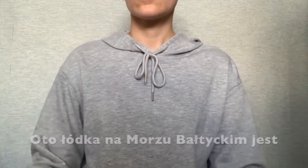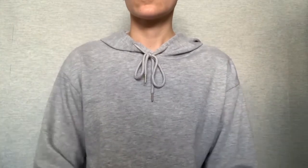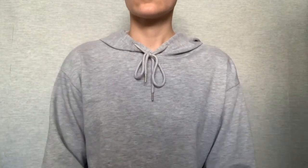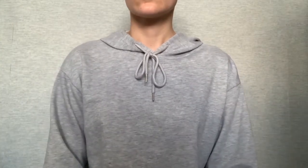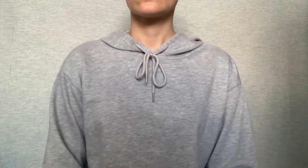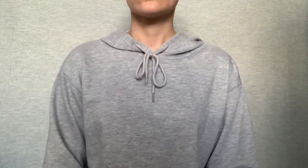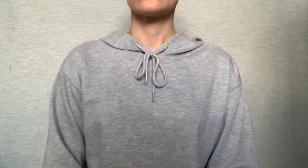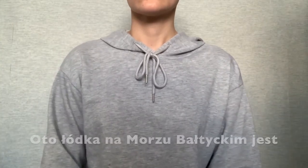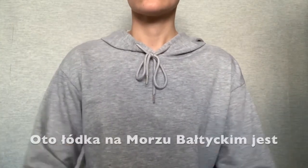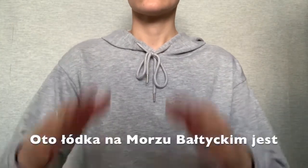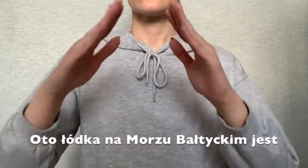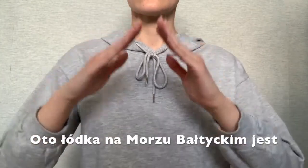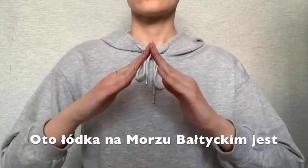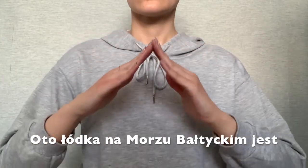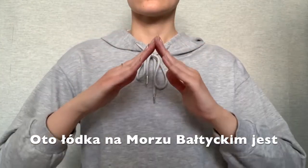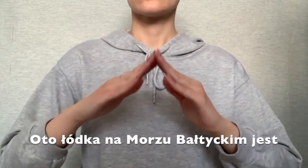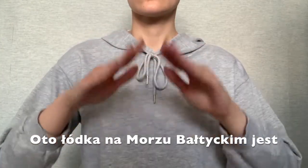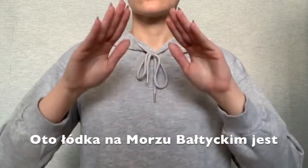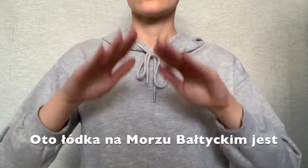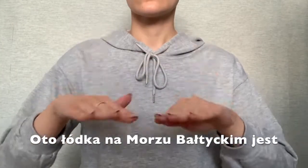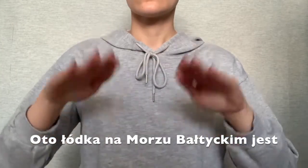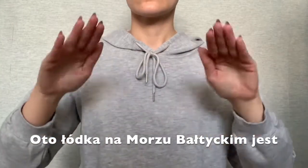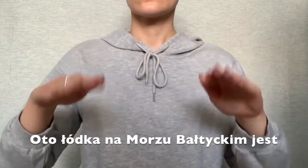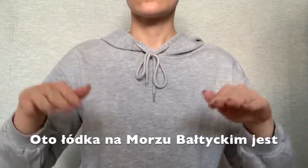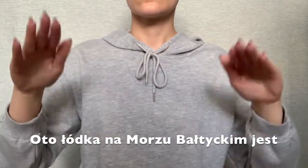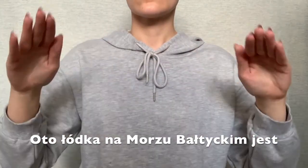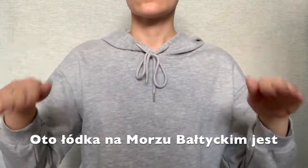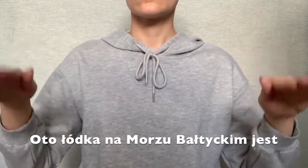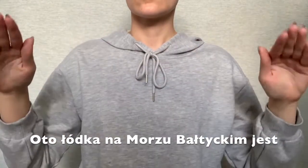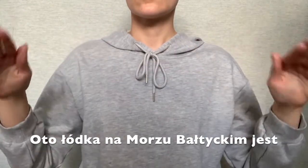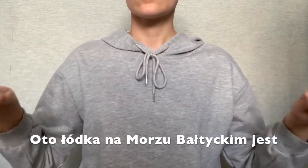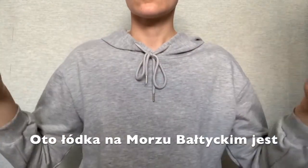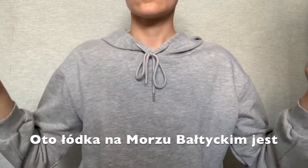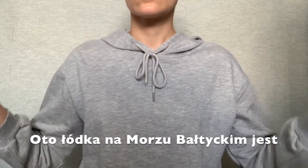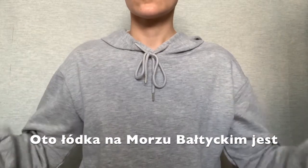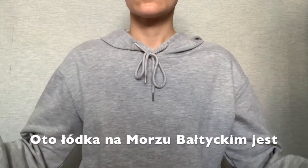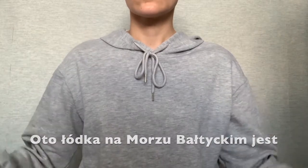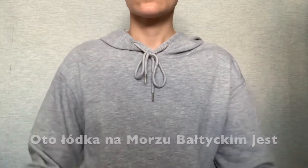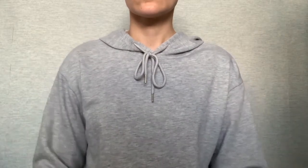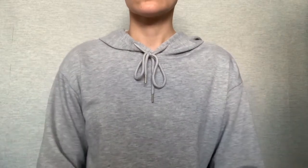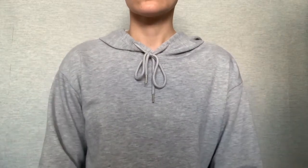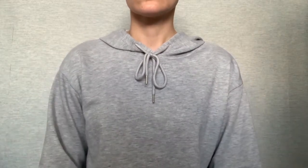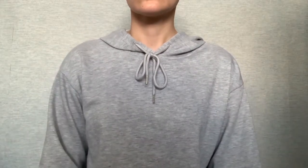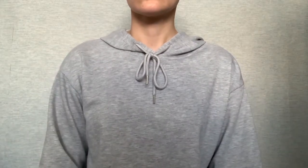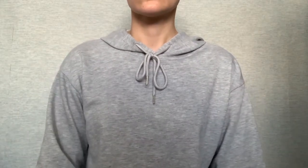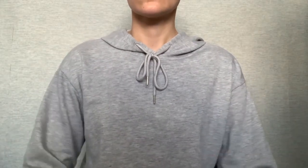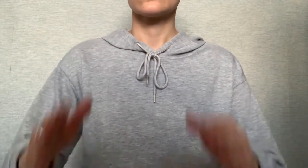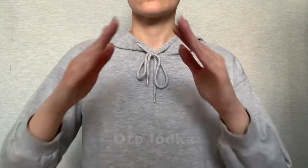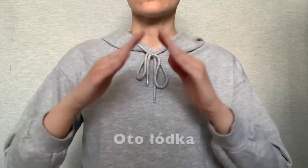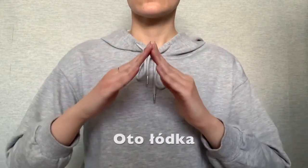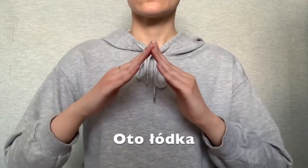jest. Oto łódka na Morzu Bałtyckim jest. Oto